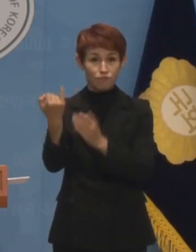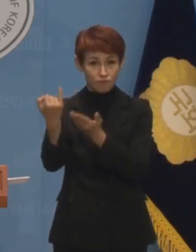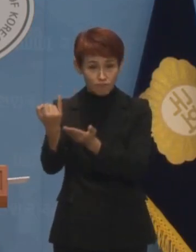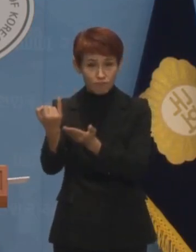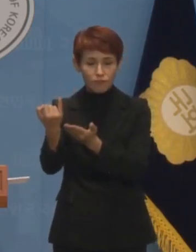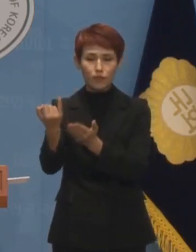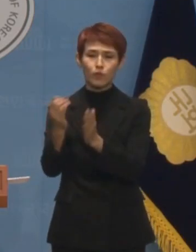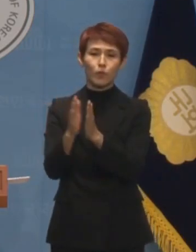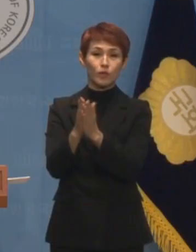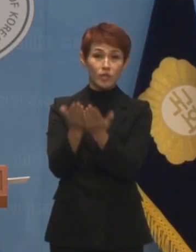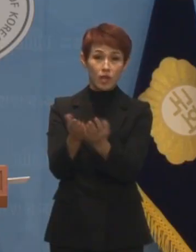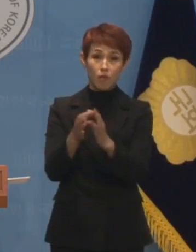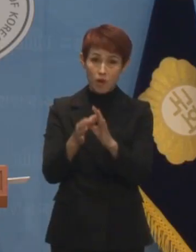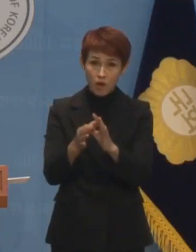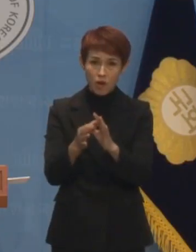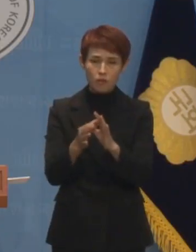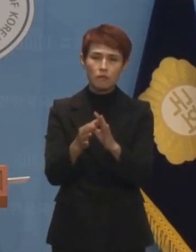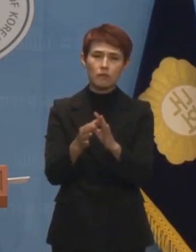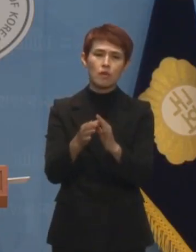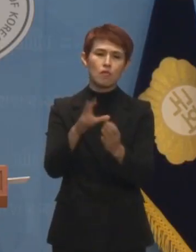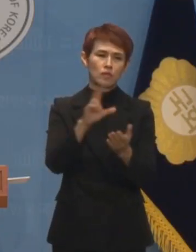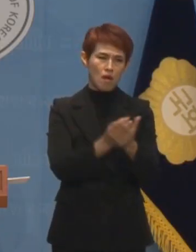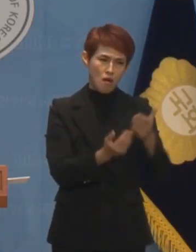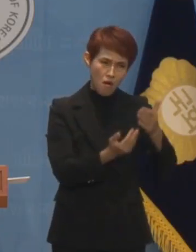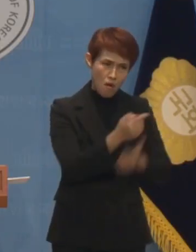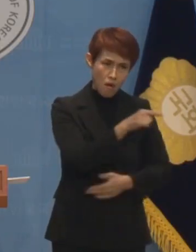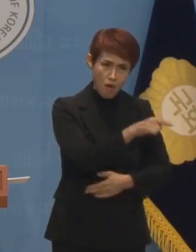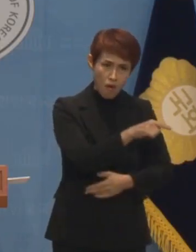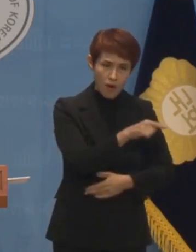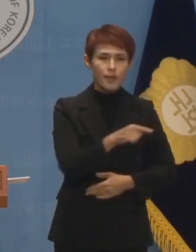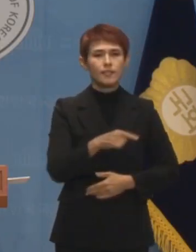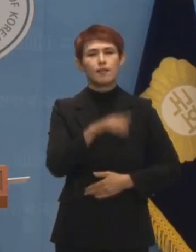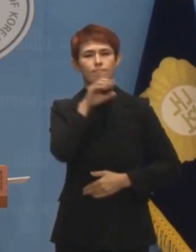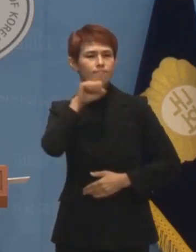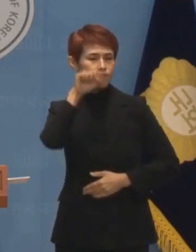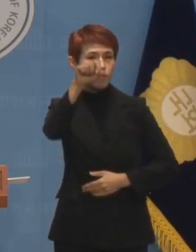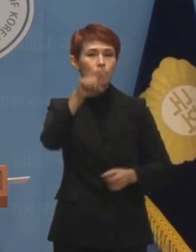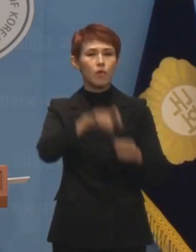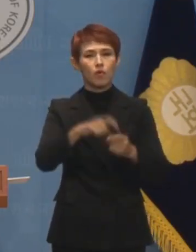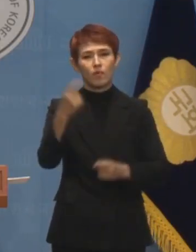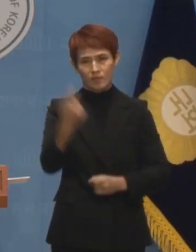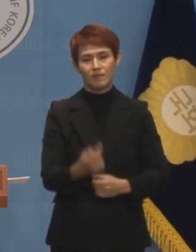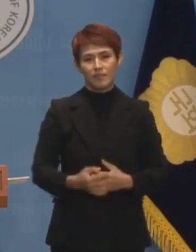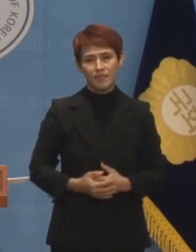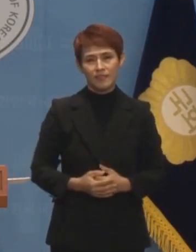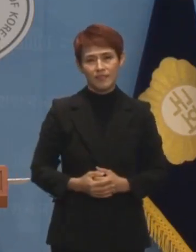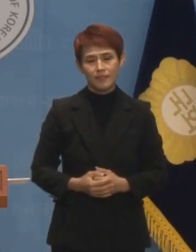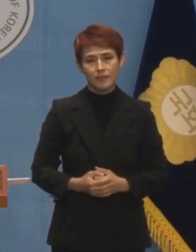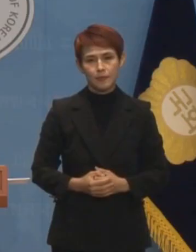그 책과 관련해서 있어서는 안 될 일을 규탄하고자 이 자리에 섰습니다.